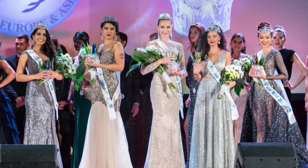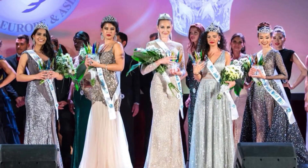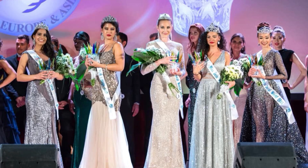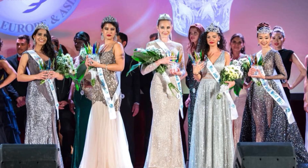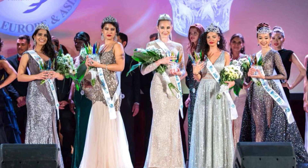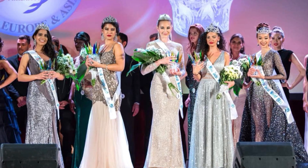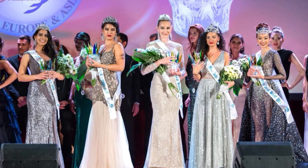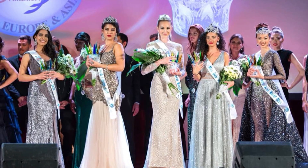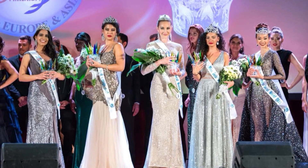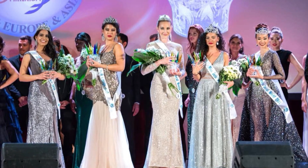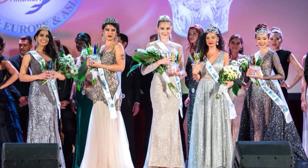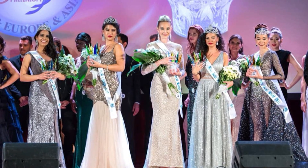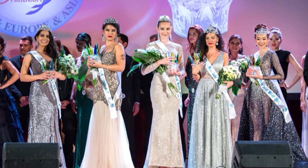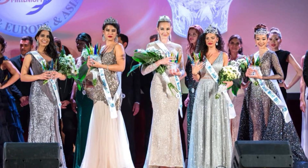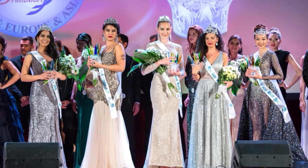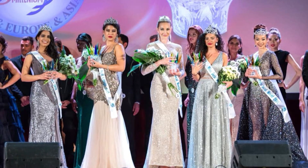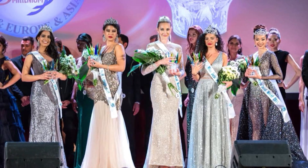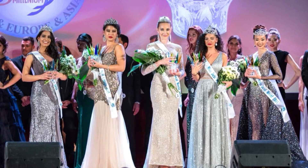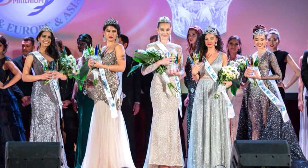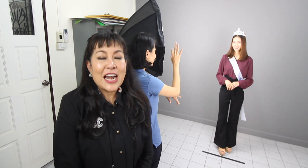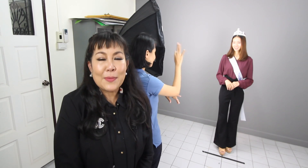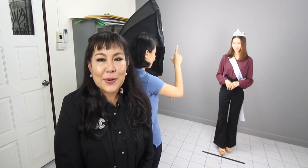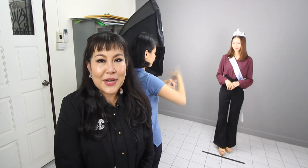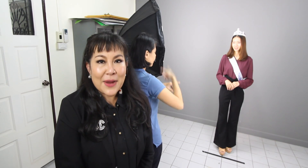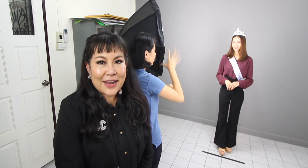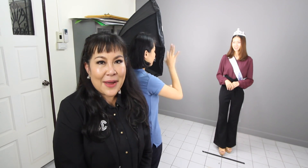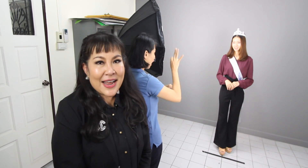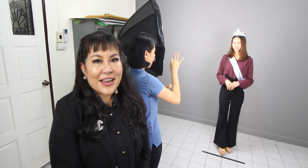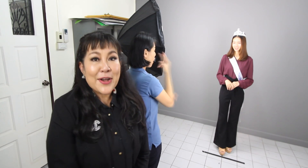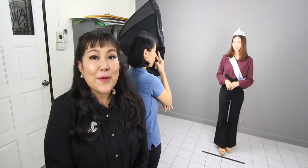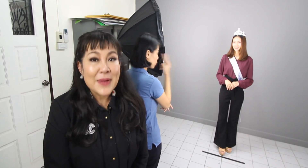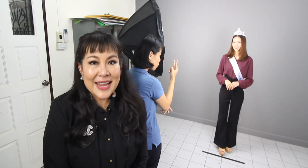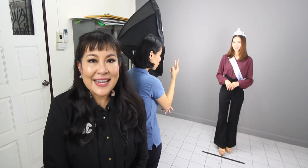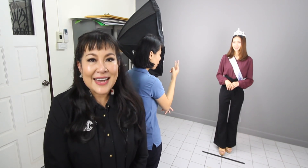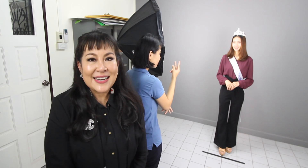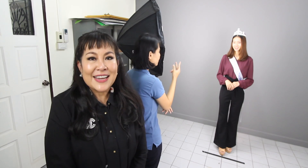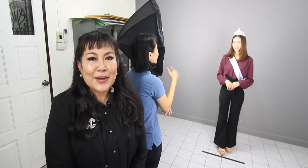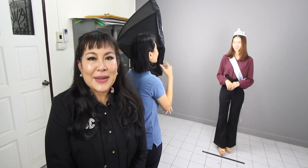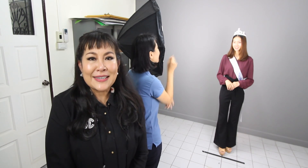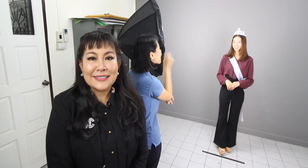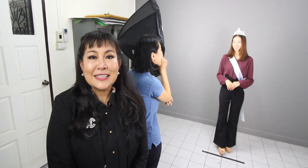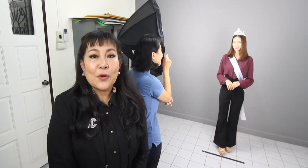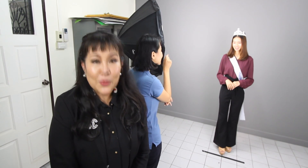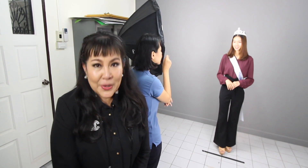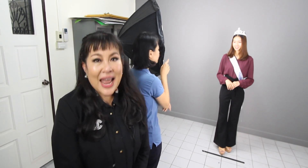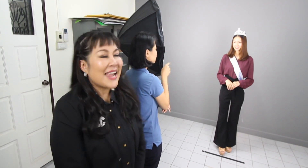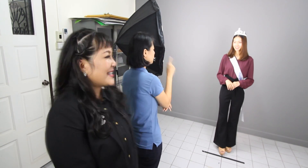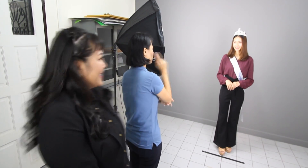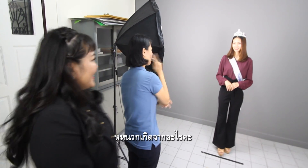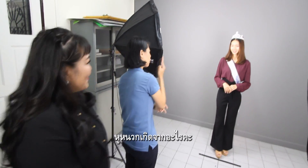กโลกที่กรุงปรากสาธารณรัฐเช็กเรามาดูกันดีกว่าค่ะว่าน้องเพลงนั้นทำไมถึงหูหนวกได้หูหนว